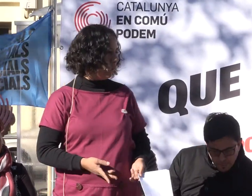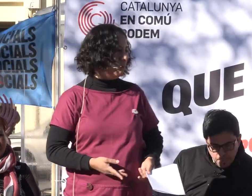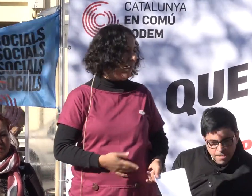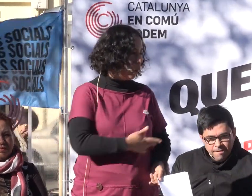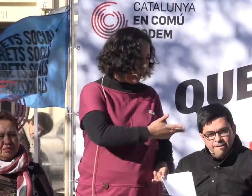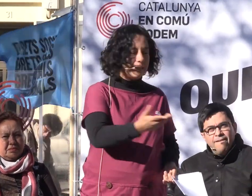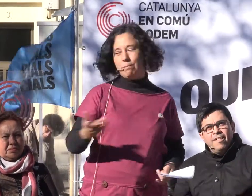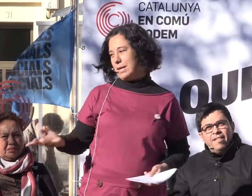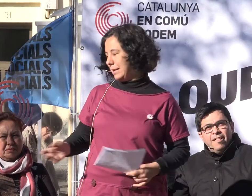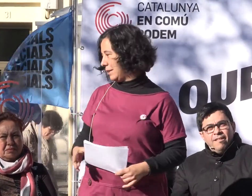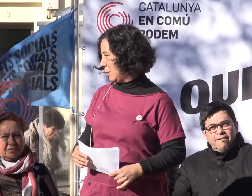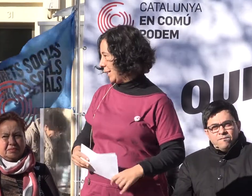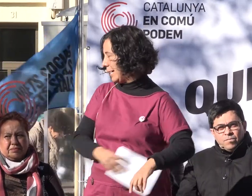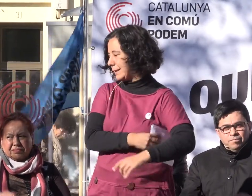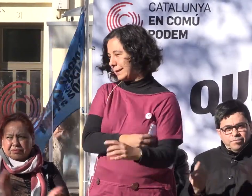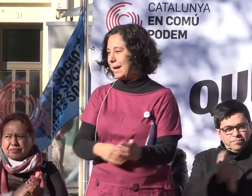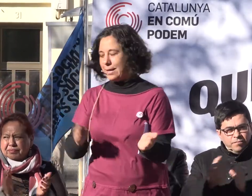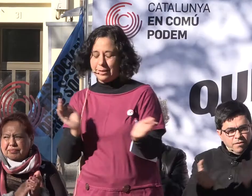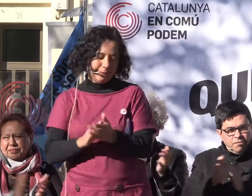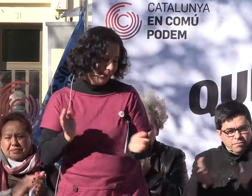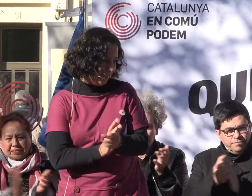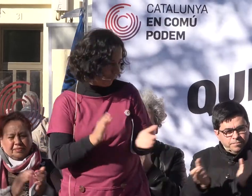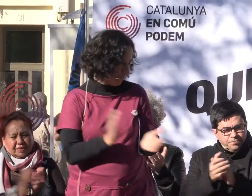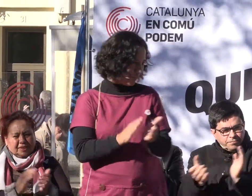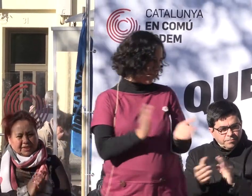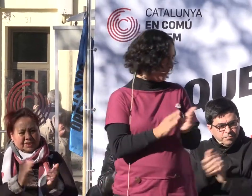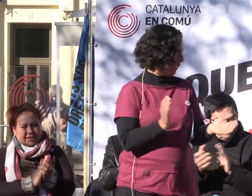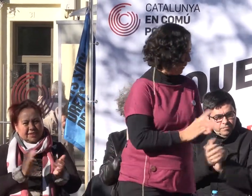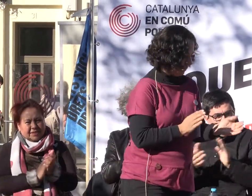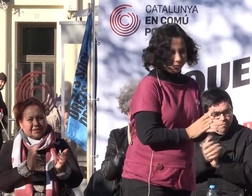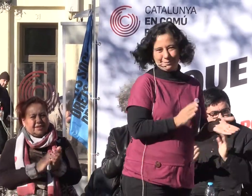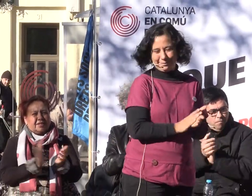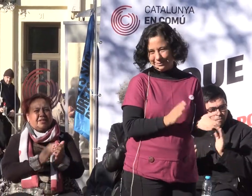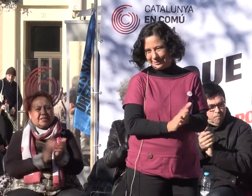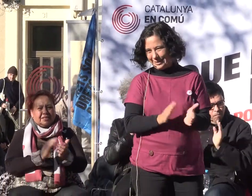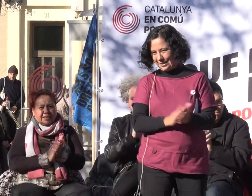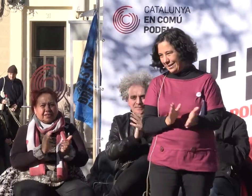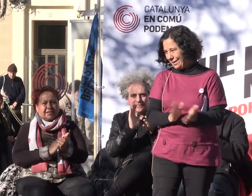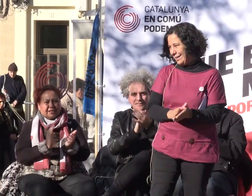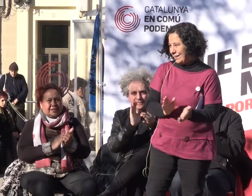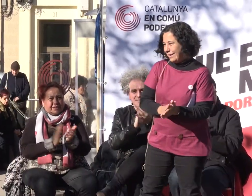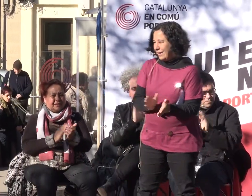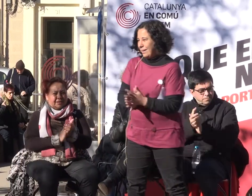demos un aplauso a todas las compañeras latinoamericanas que están aquí y